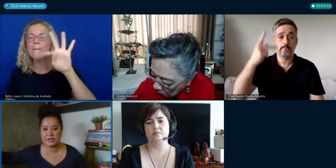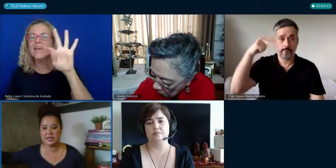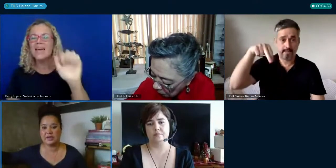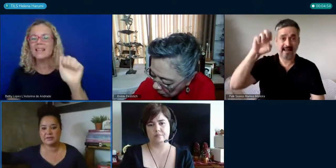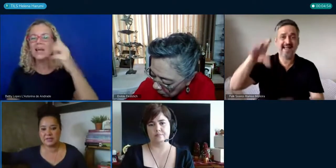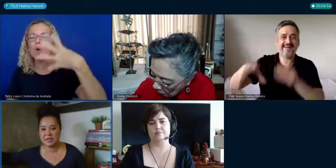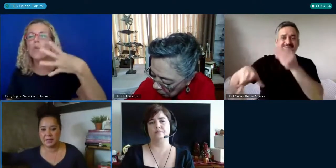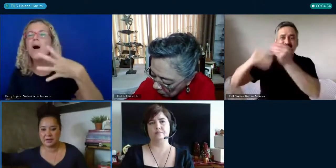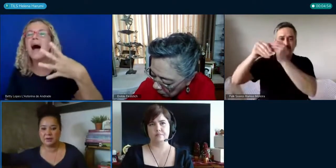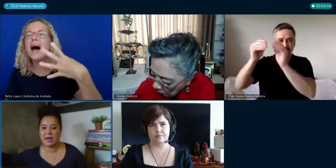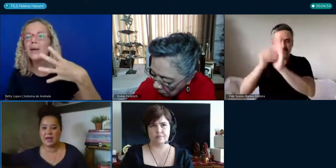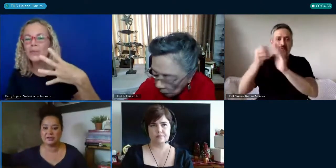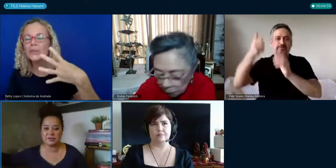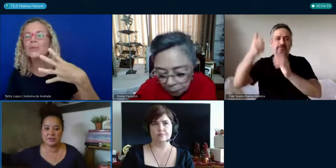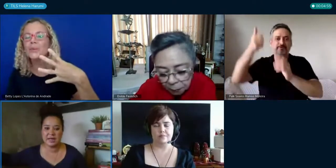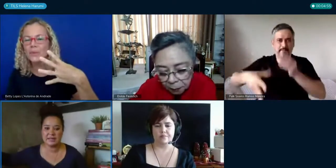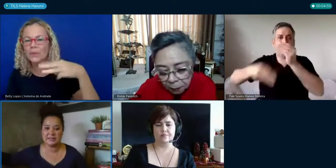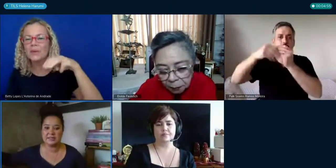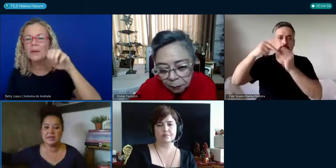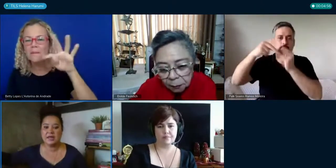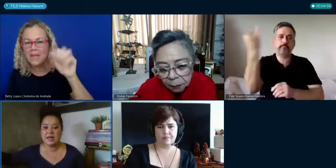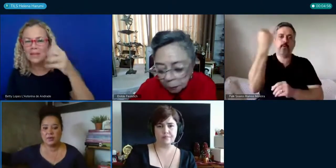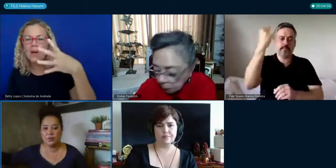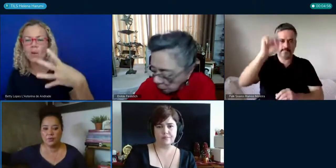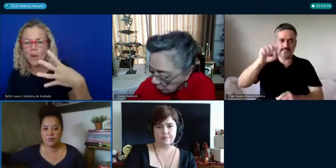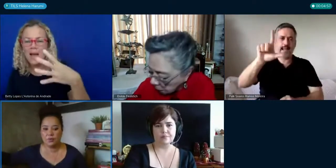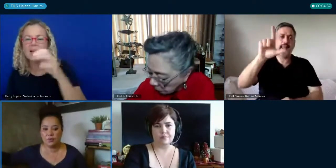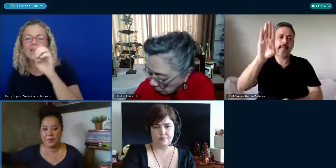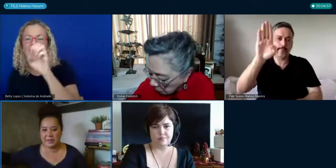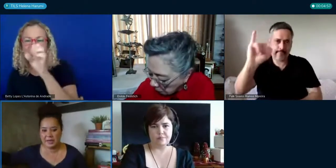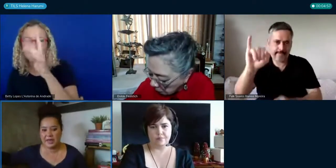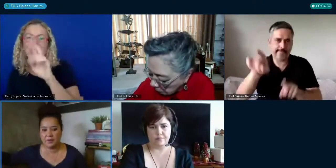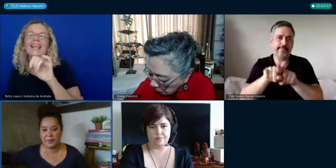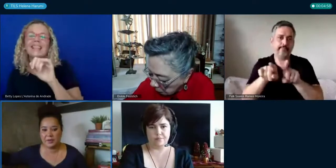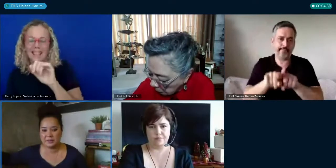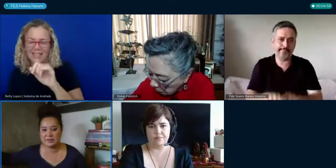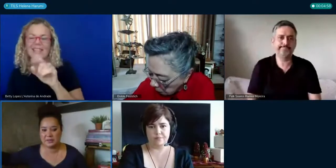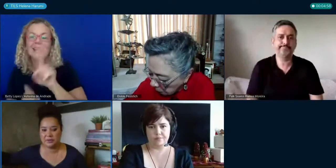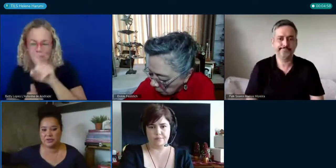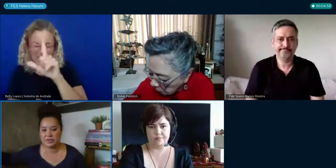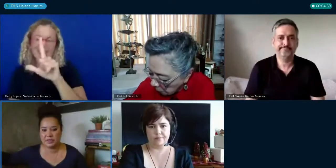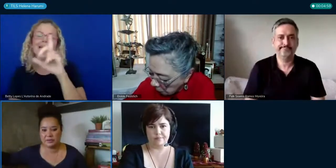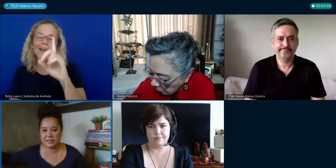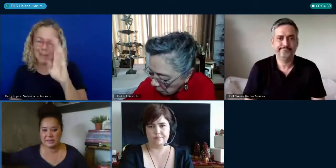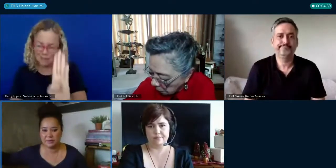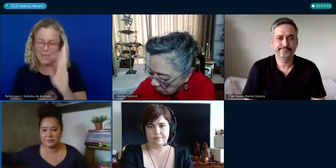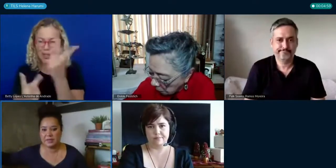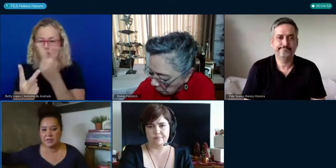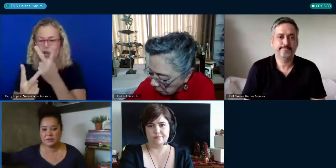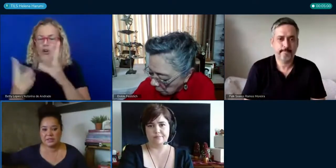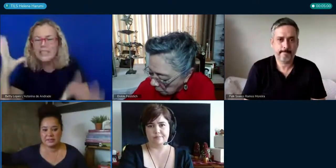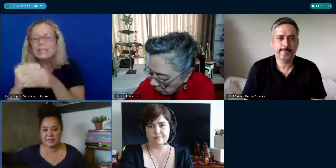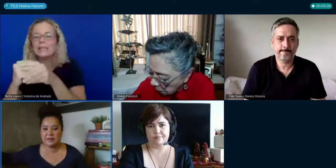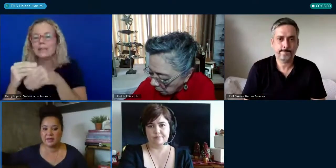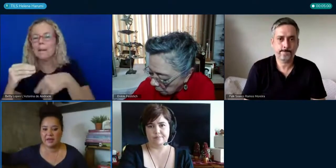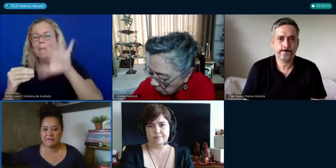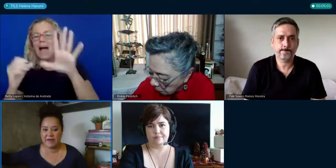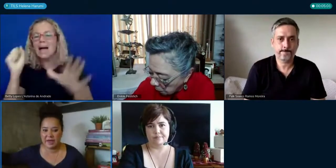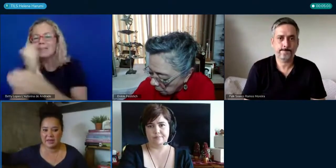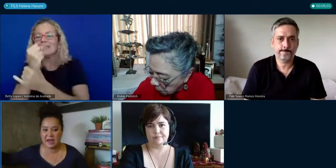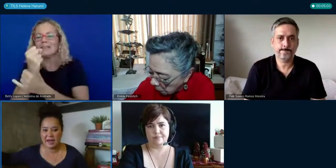de sugerir que você também adicionasse o PNE, o Plano Nacional de Educação, no que